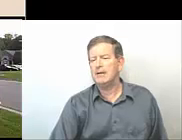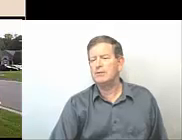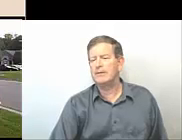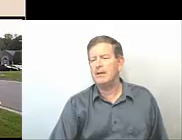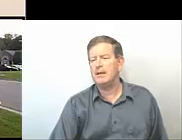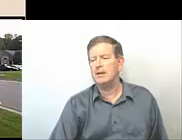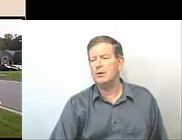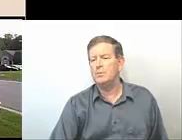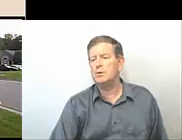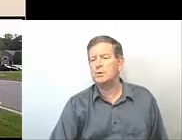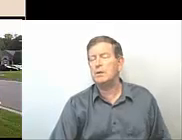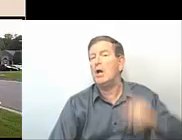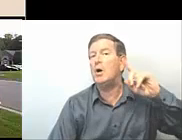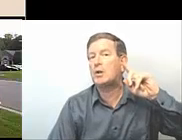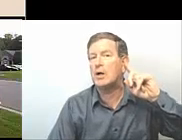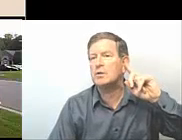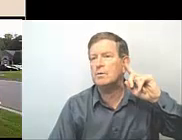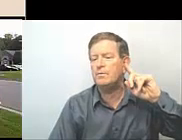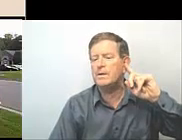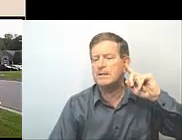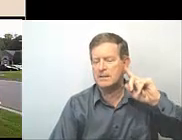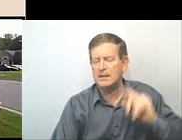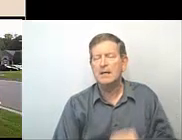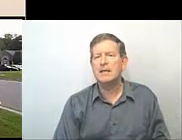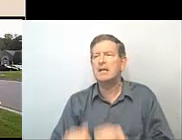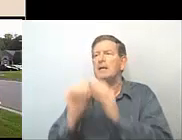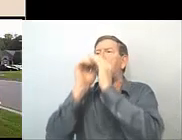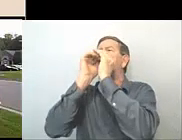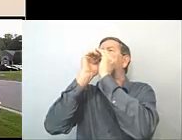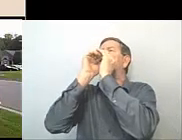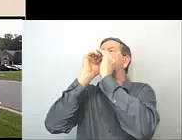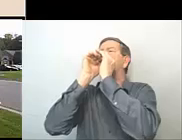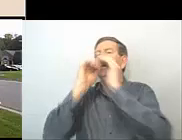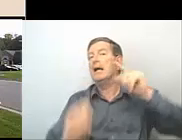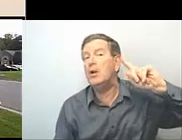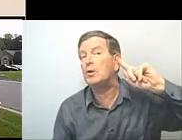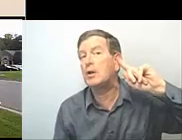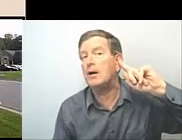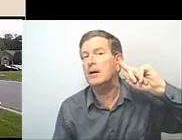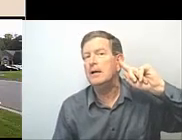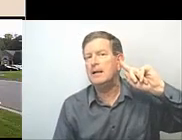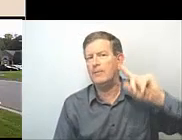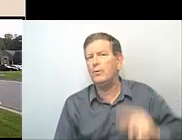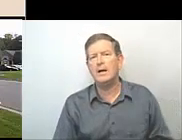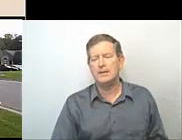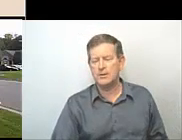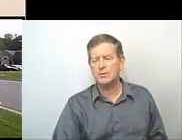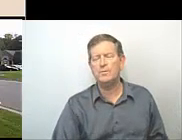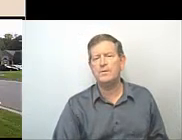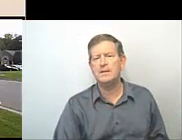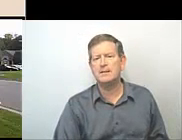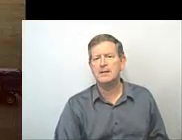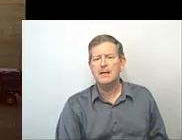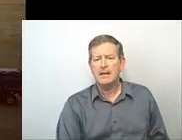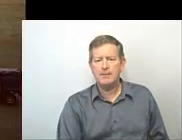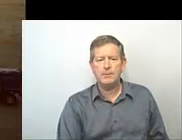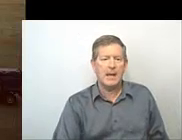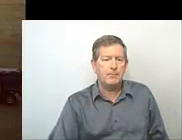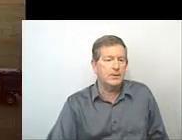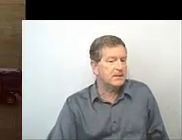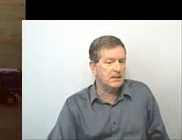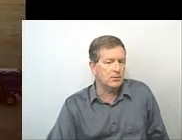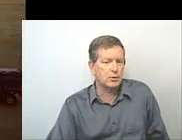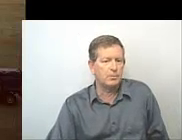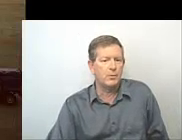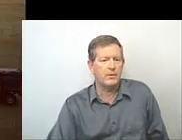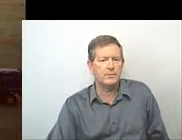puis là, vous avez le monsieur qui entend son fils, qui crie papa, et il entend la voix de son fils. Et